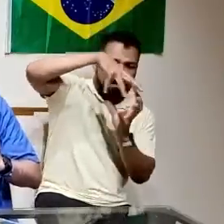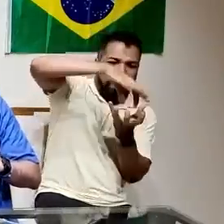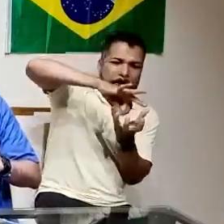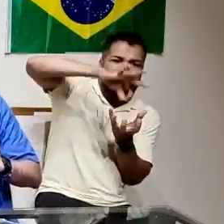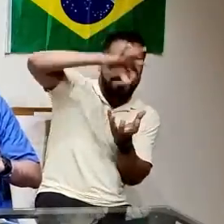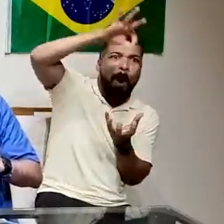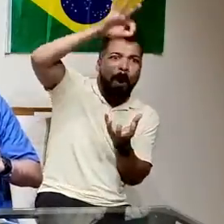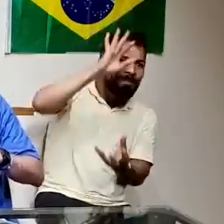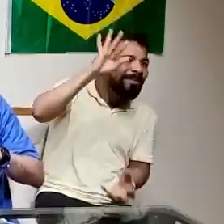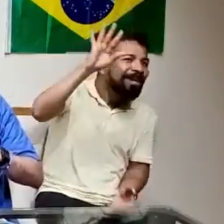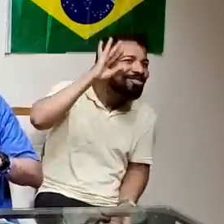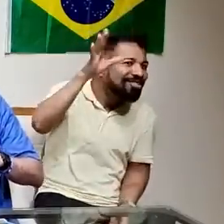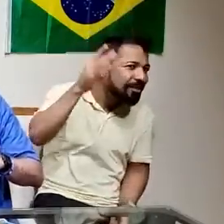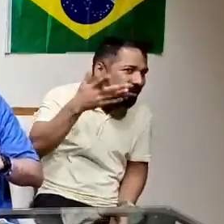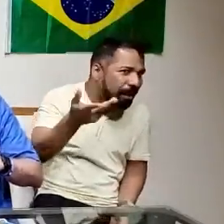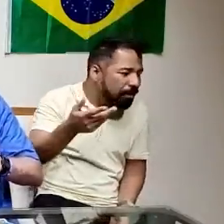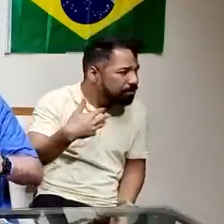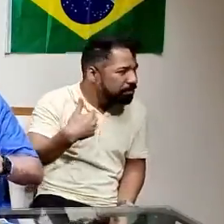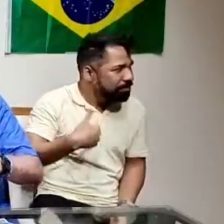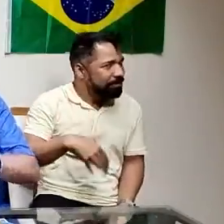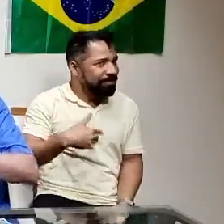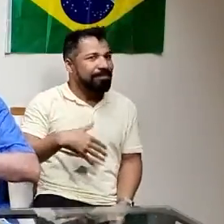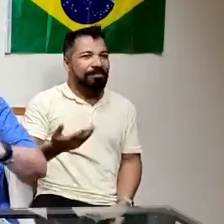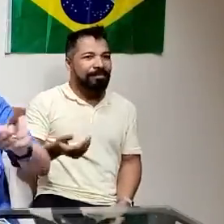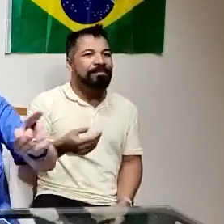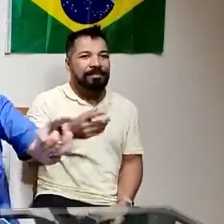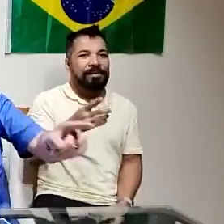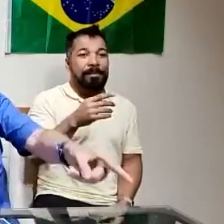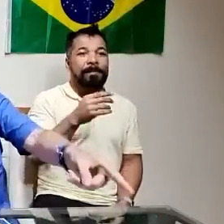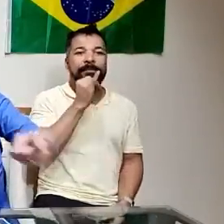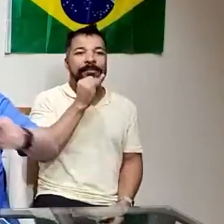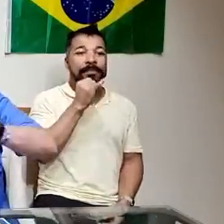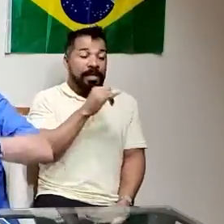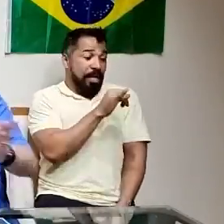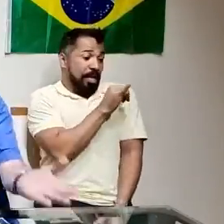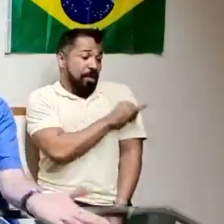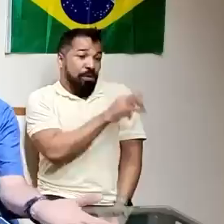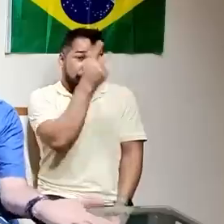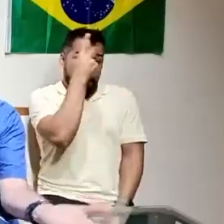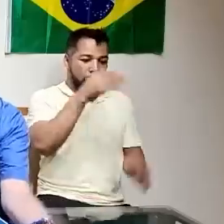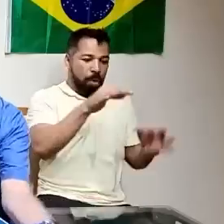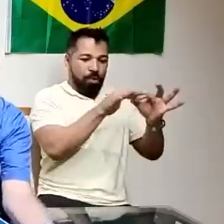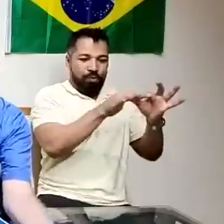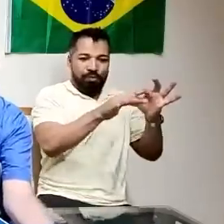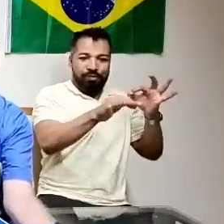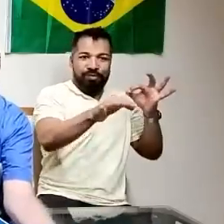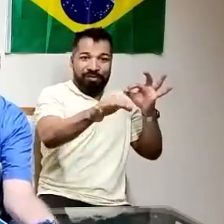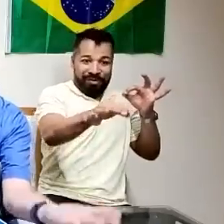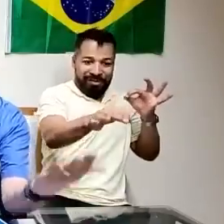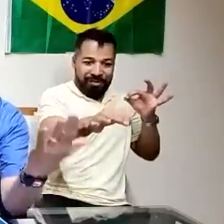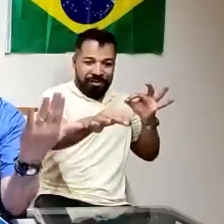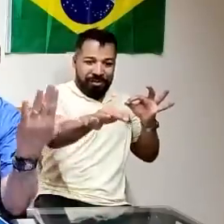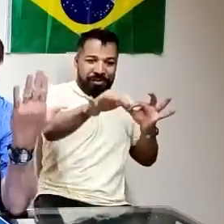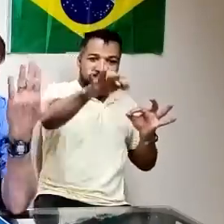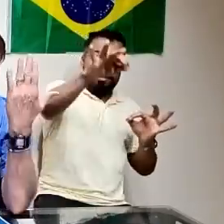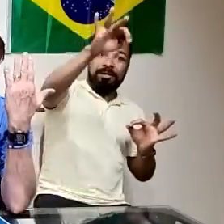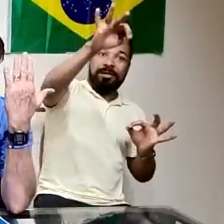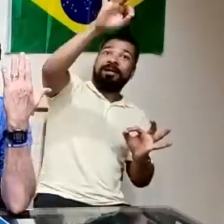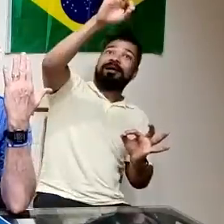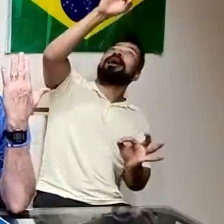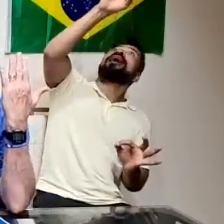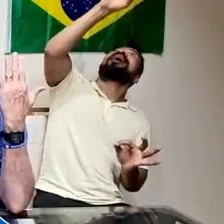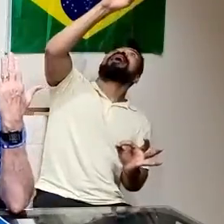pessoal? Dá para imaginar o que é isso? Pega aí uma distância, Rio-São Paulo, né? Levanta a Dutra aí, levanta a